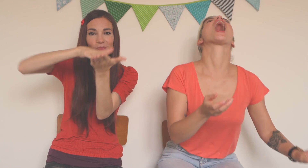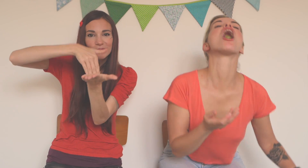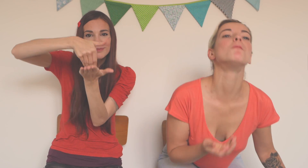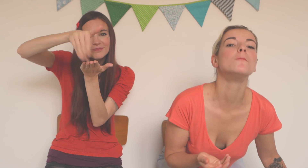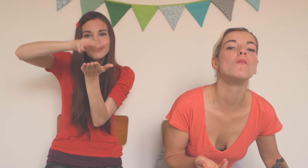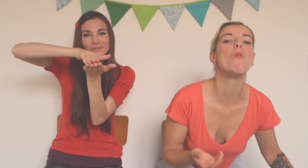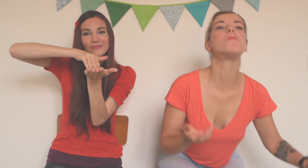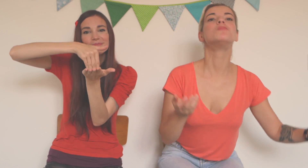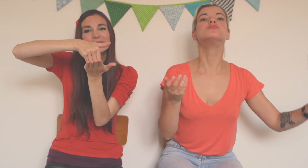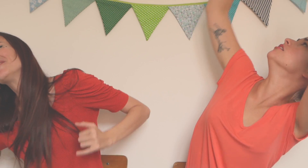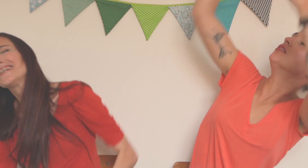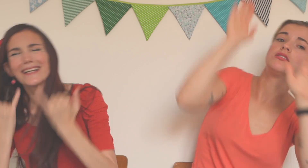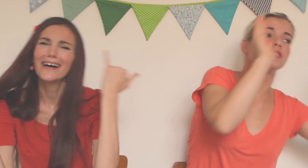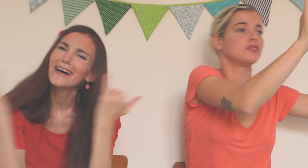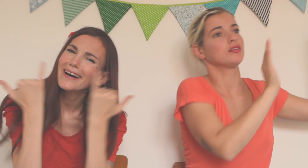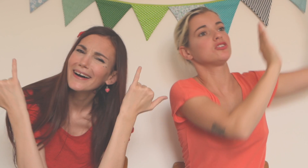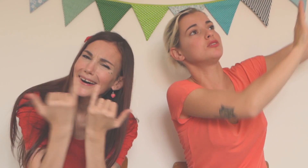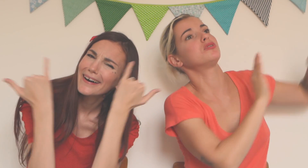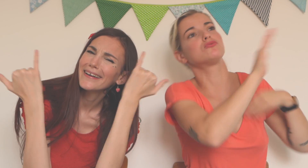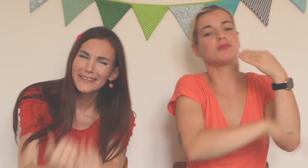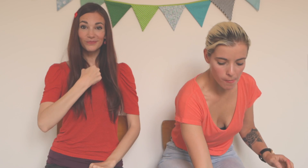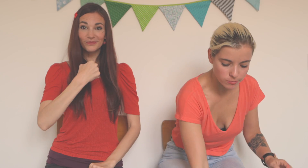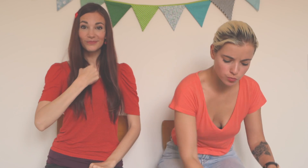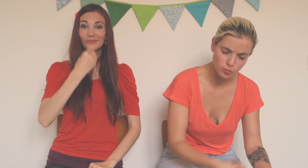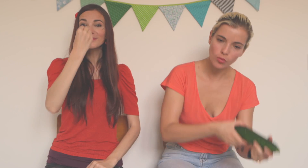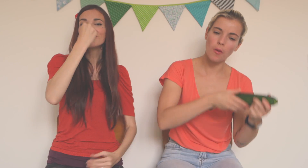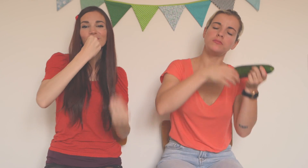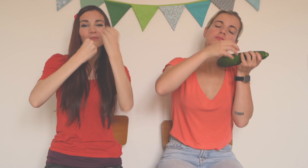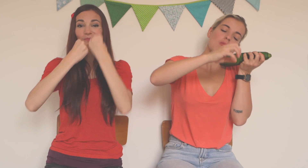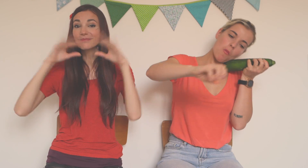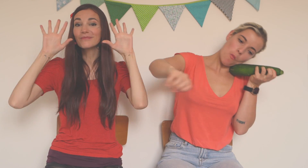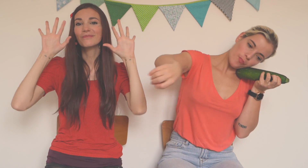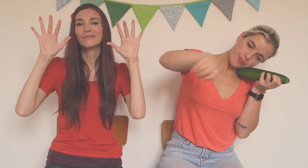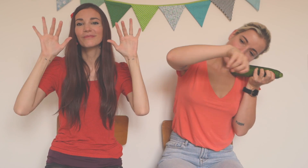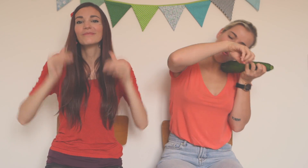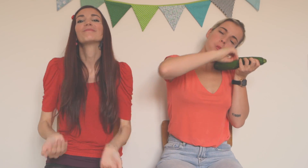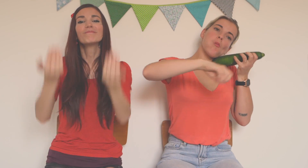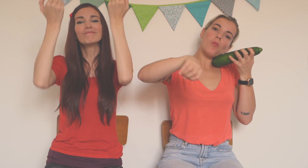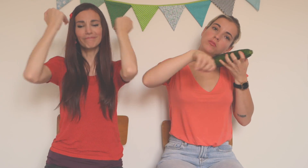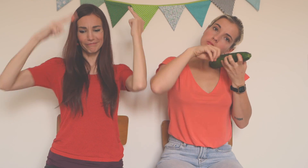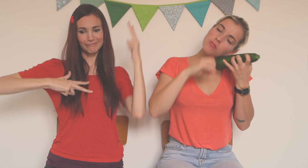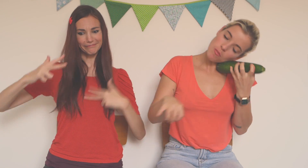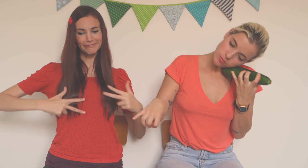en confiture. Moi, je mange avec les doigts et tant pis si j'en mets